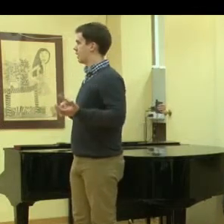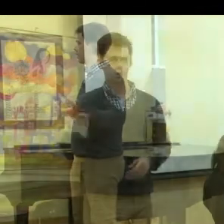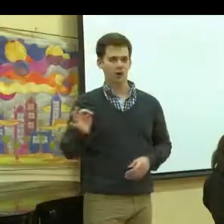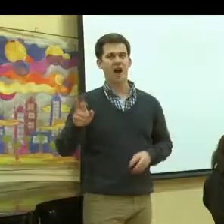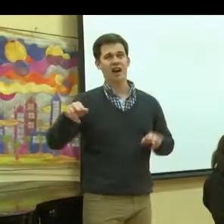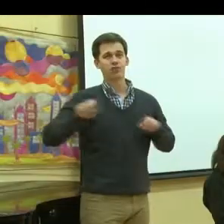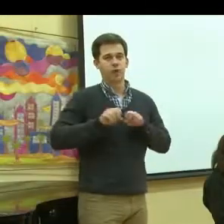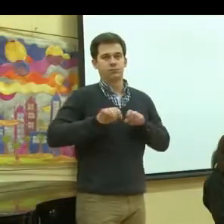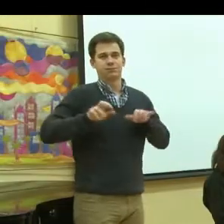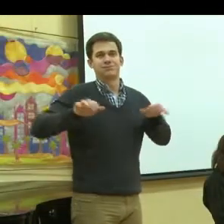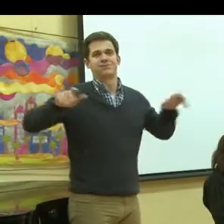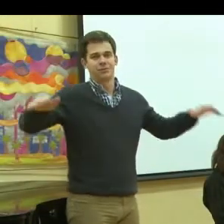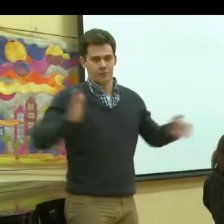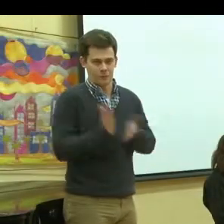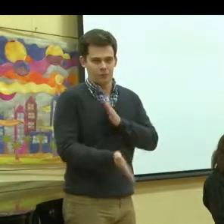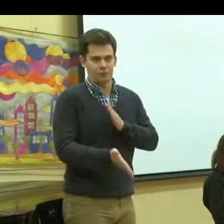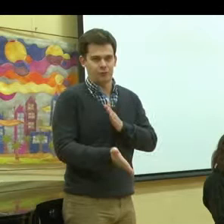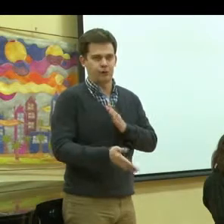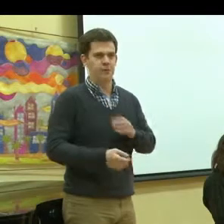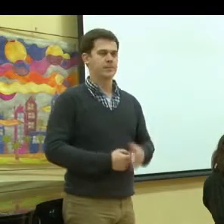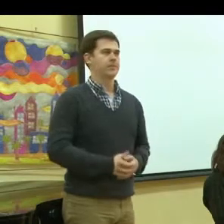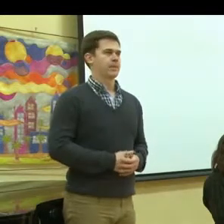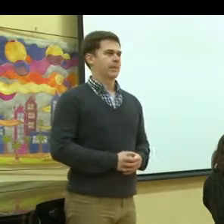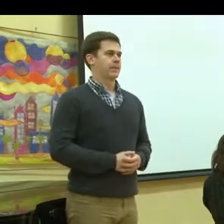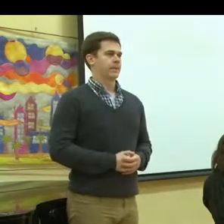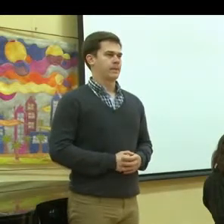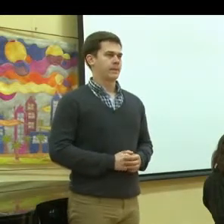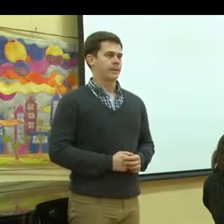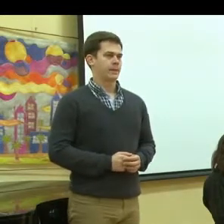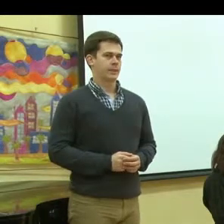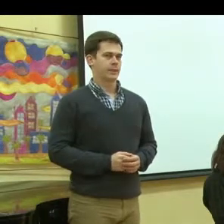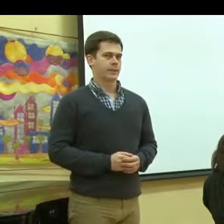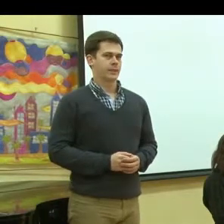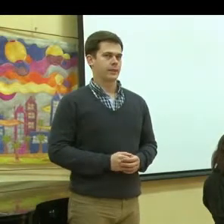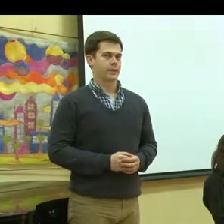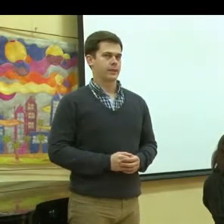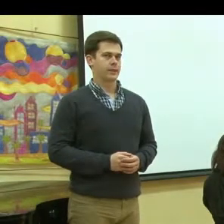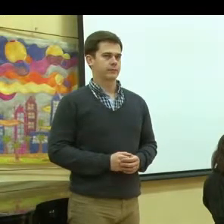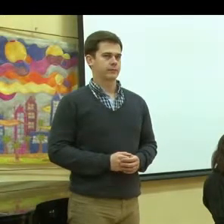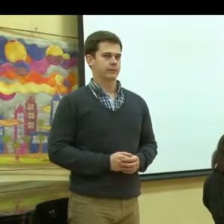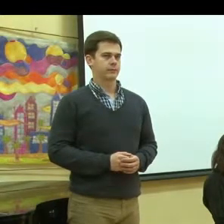tanga? Como sabrán todos, es un país muy joven, apenas tenemos 202 años